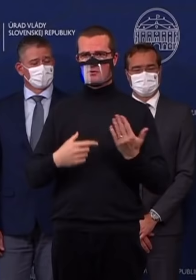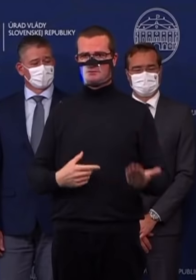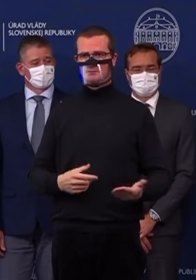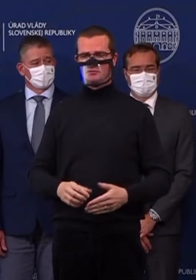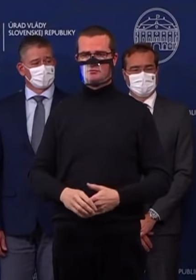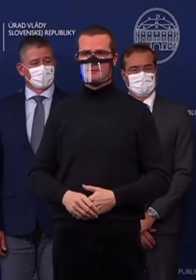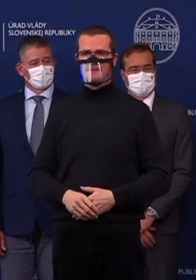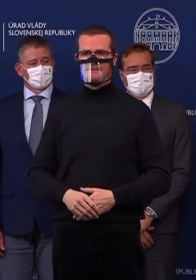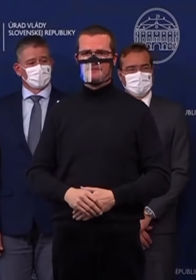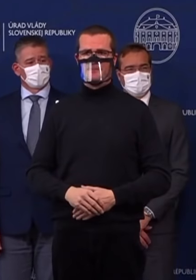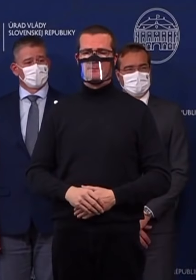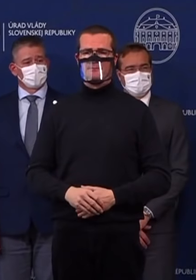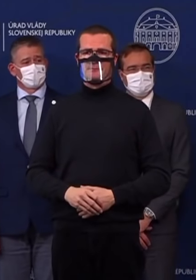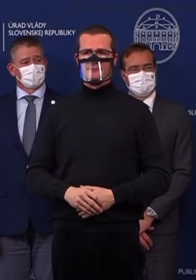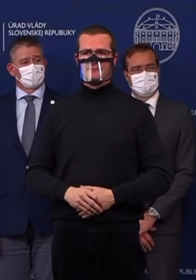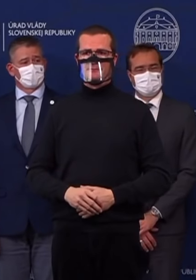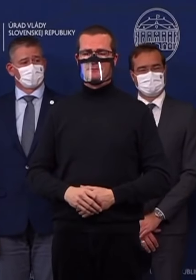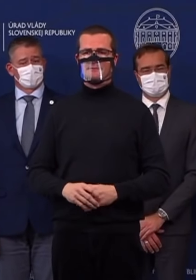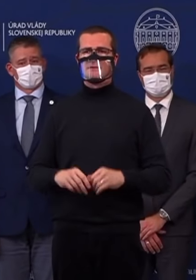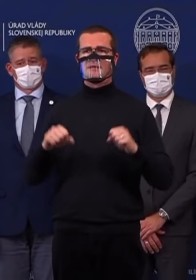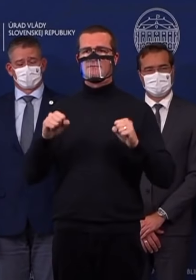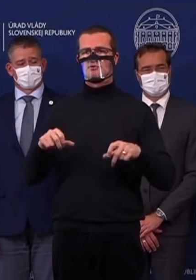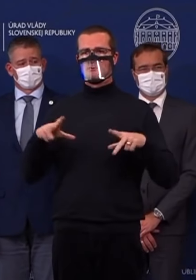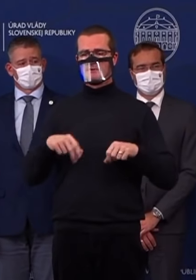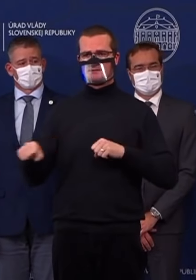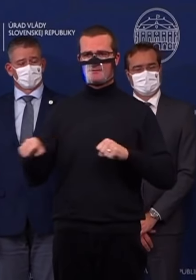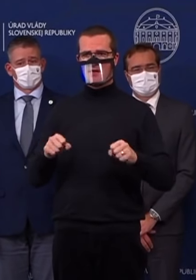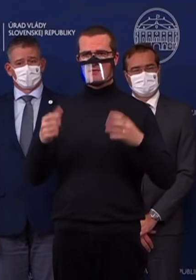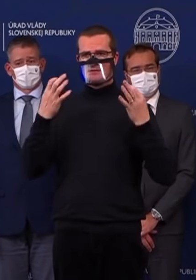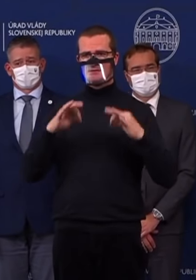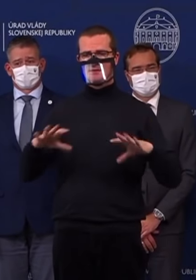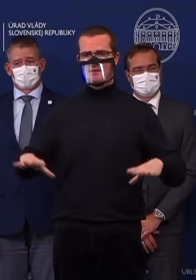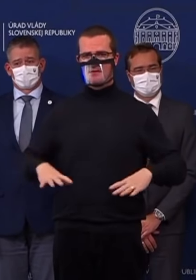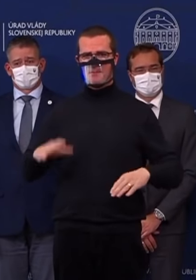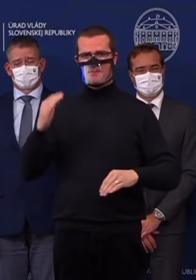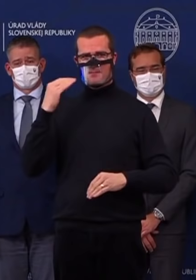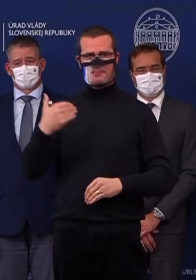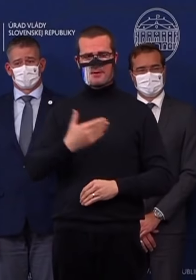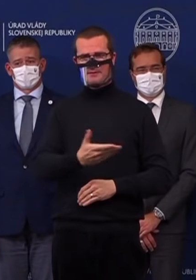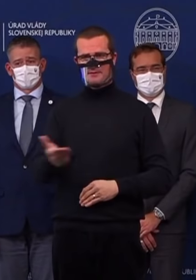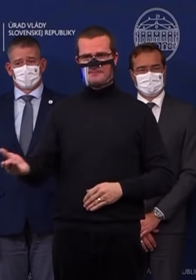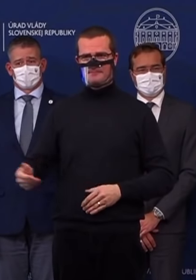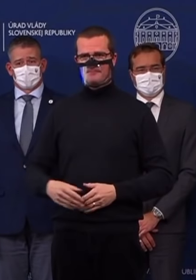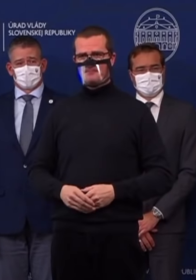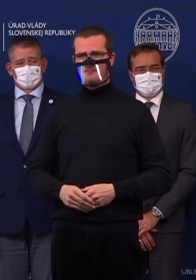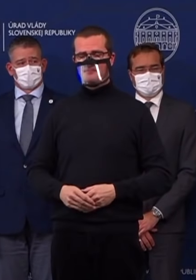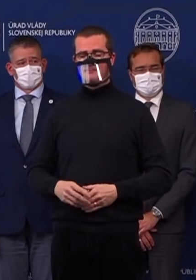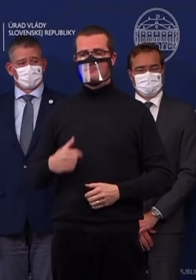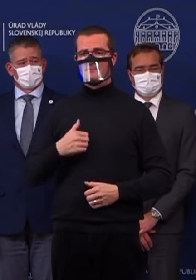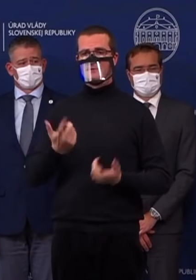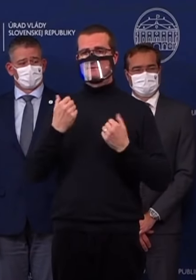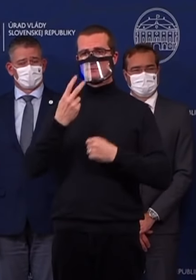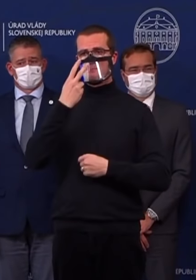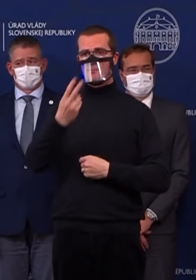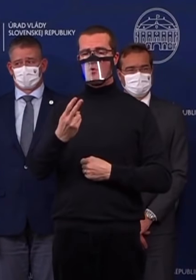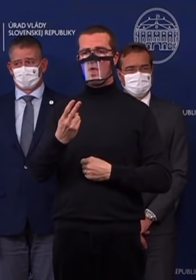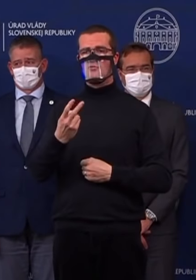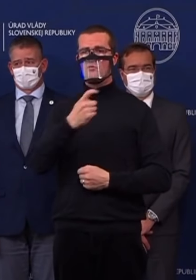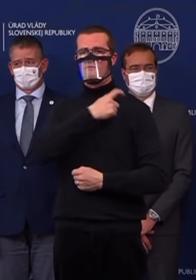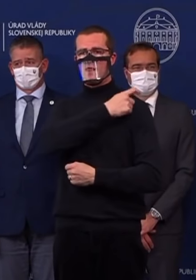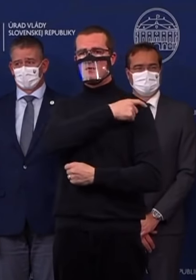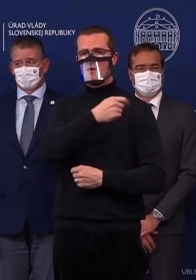viet. Vážený pán predseda vlády, ctené dámy, vážení páni. Z pohľadu velenia ozbrojených